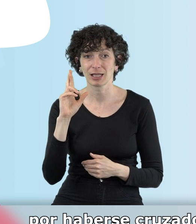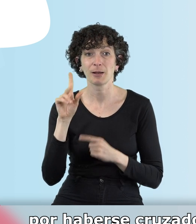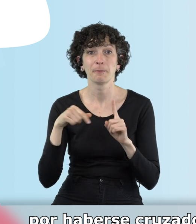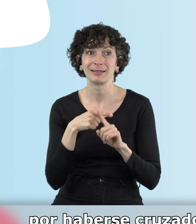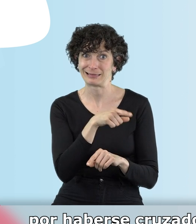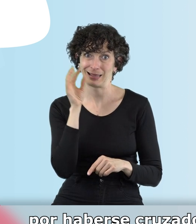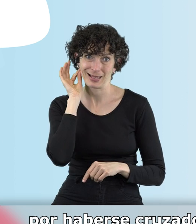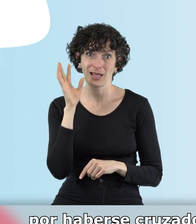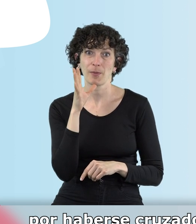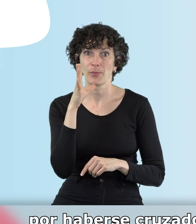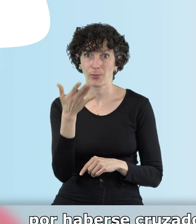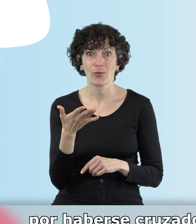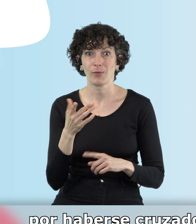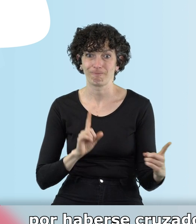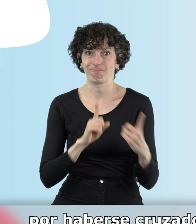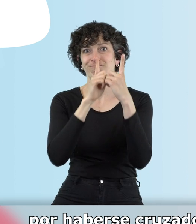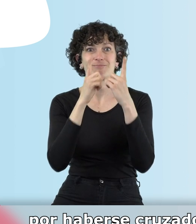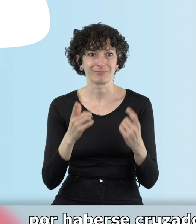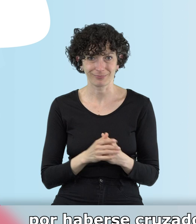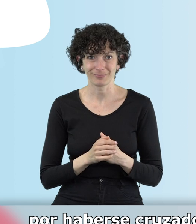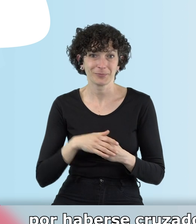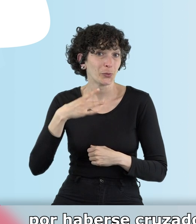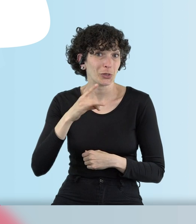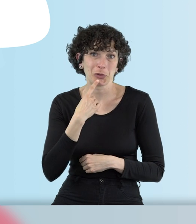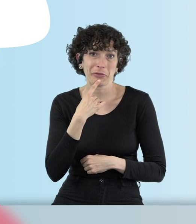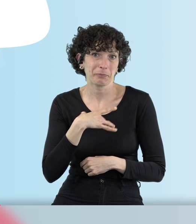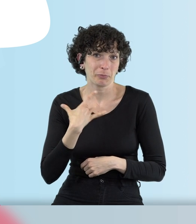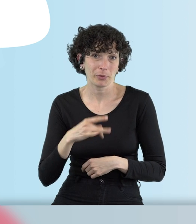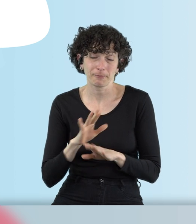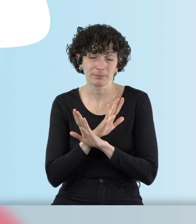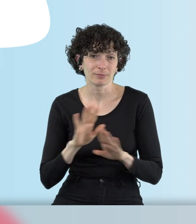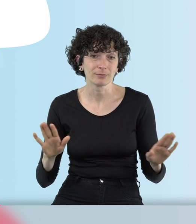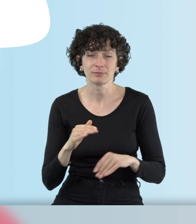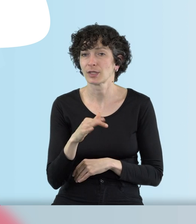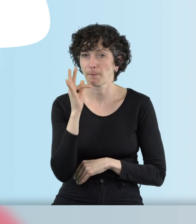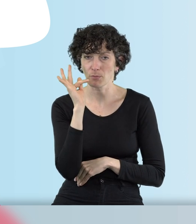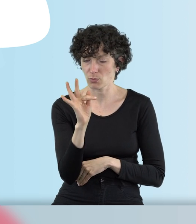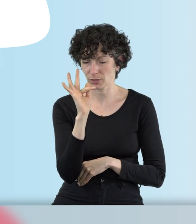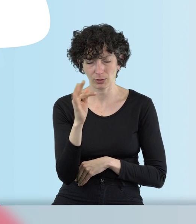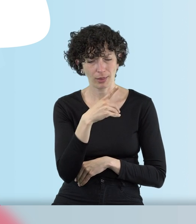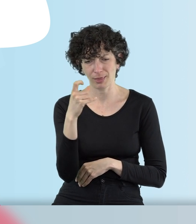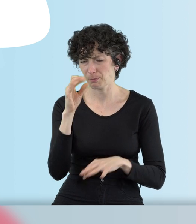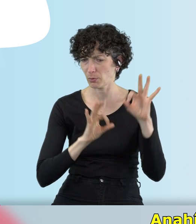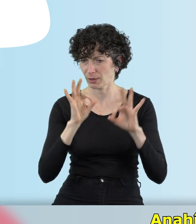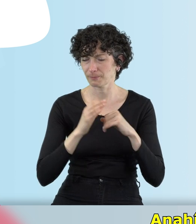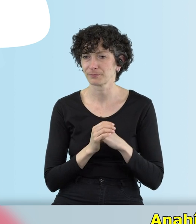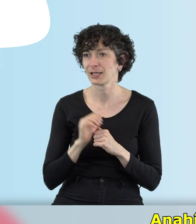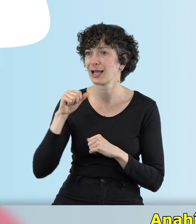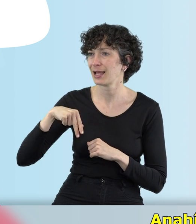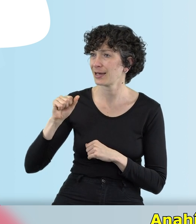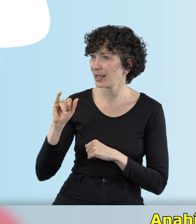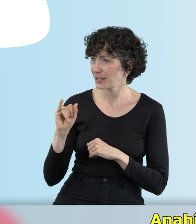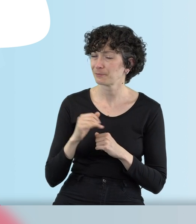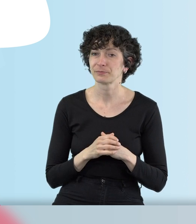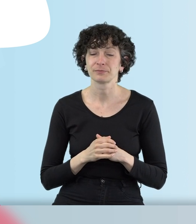ella por haberse cruzado en mi camino. O sea, y es lo que puedo decir. O sea, que es positivo 100%. Anaí. En